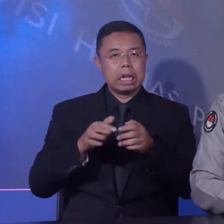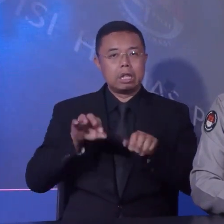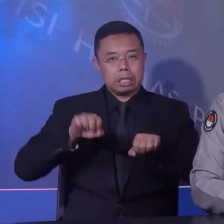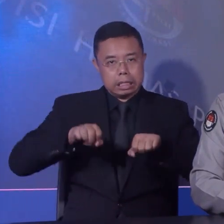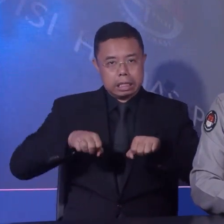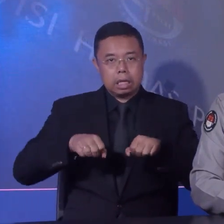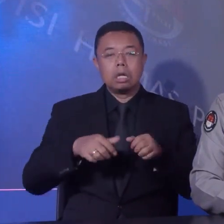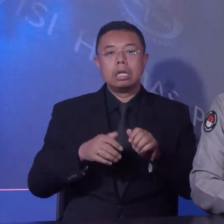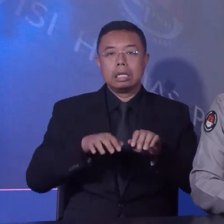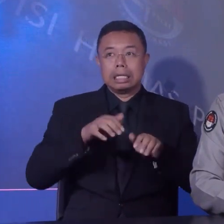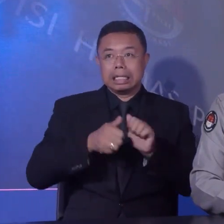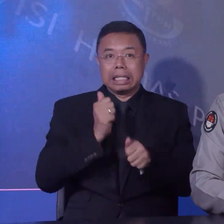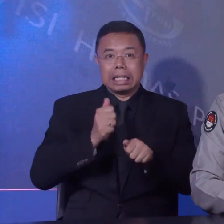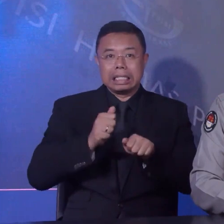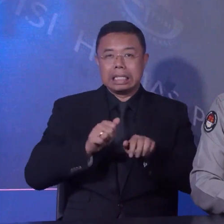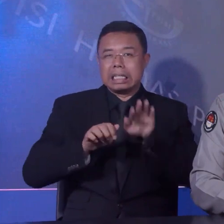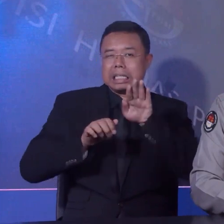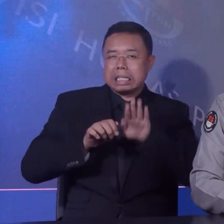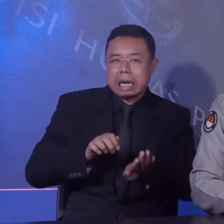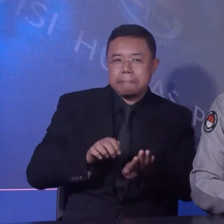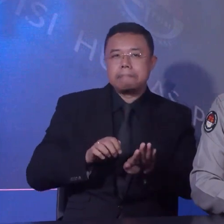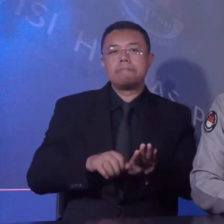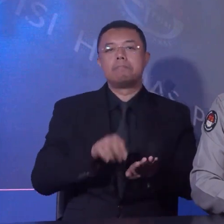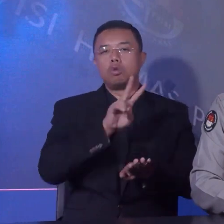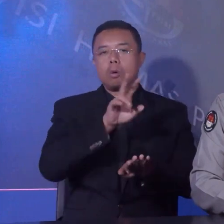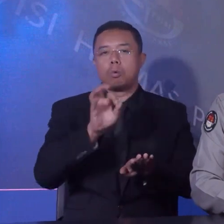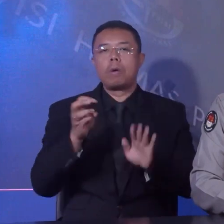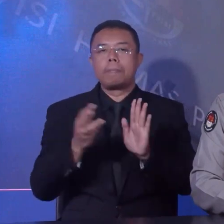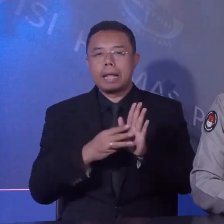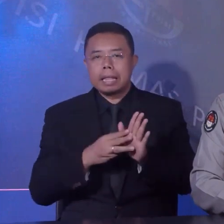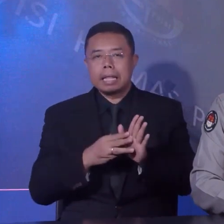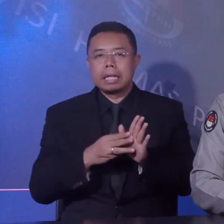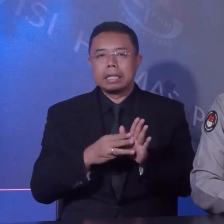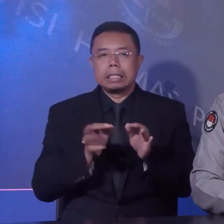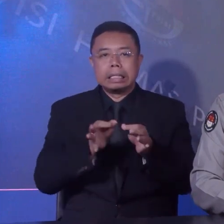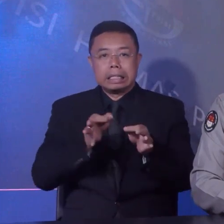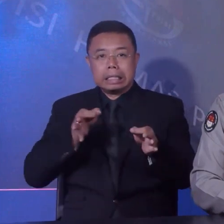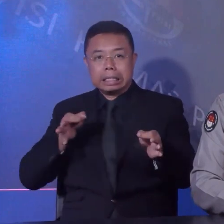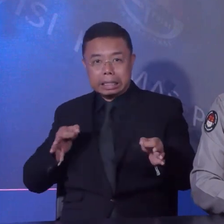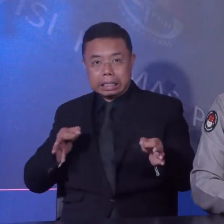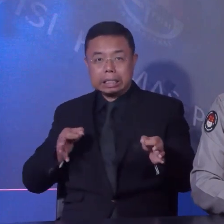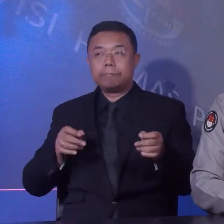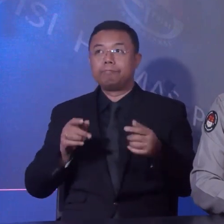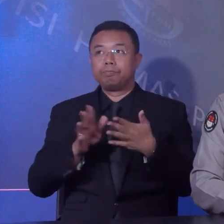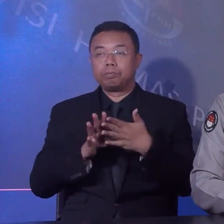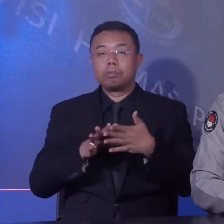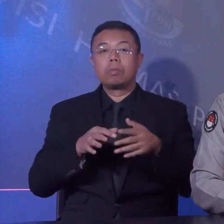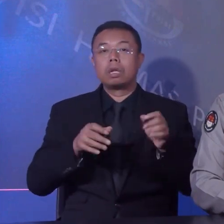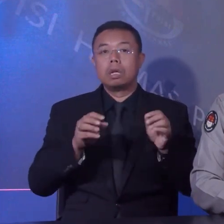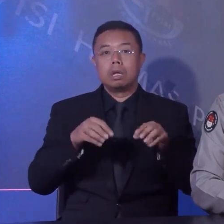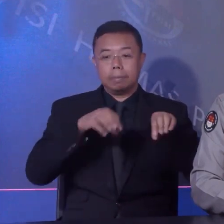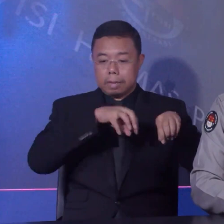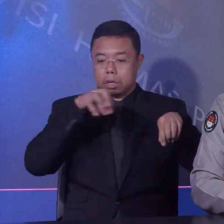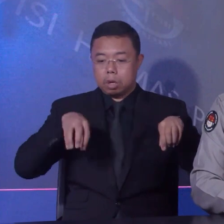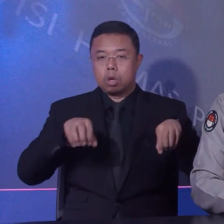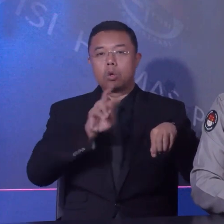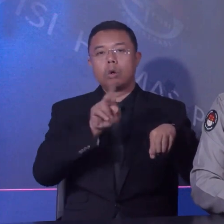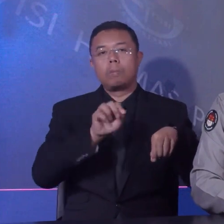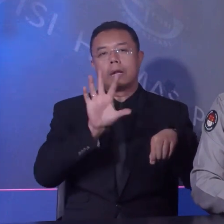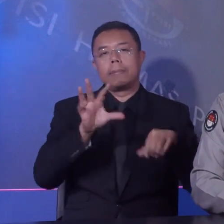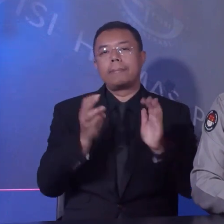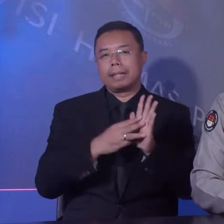pengereman panjang lintasan yaitu 20 meter dan jarak antar patok menjadi dua setengah meter